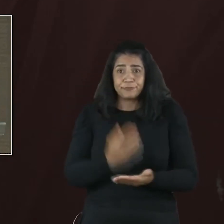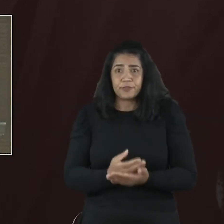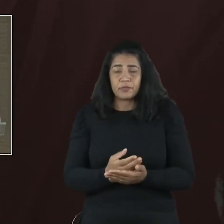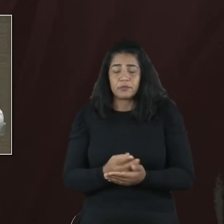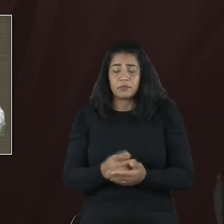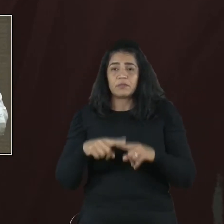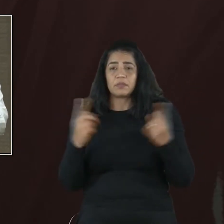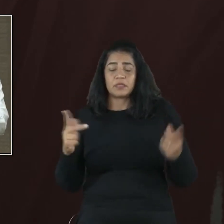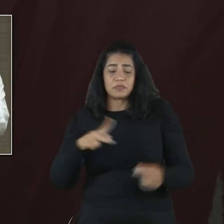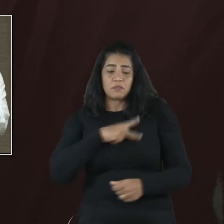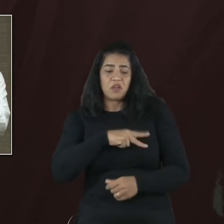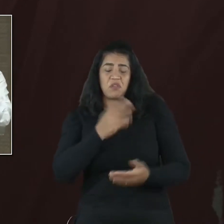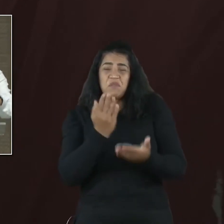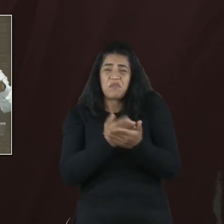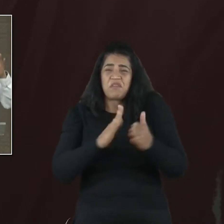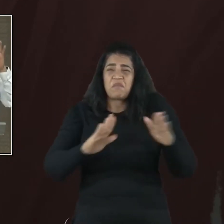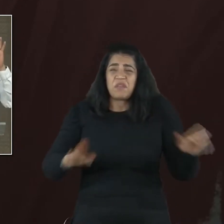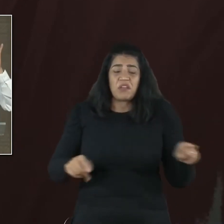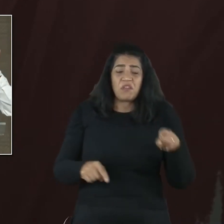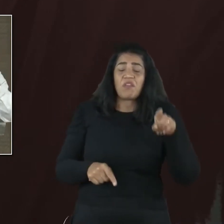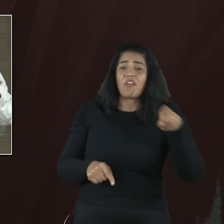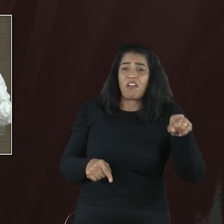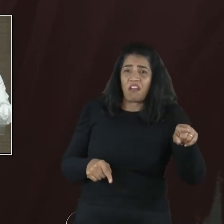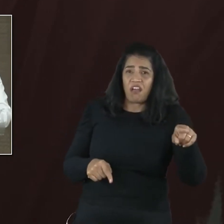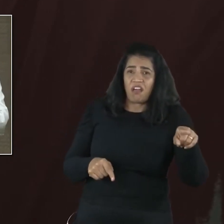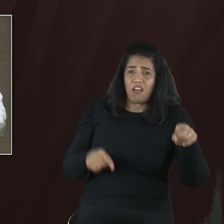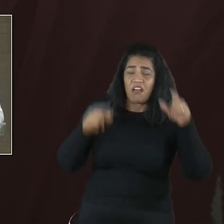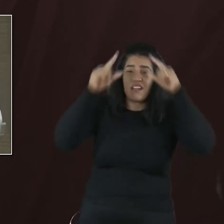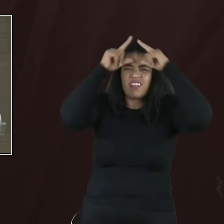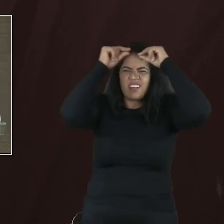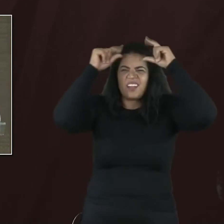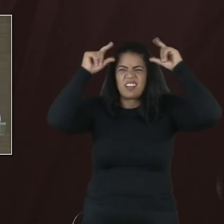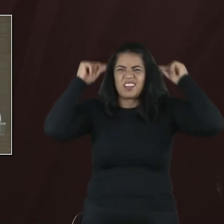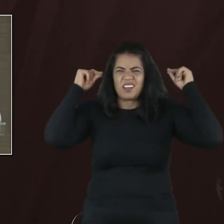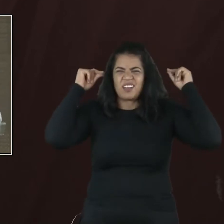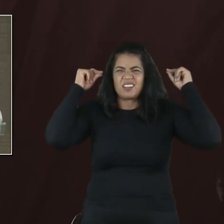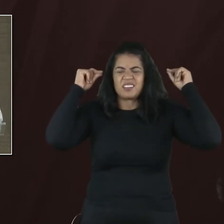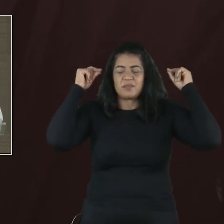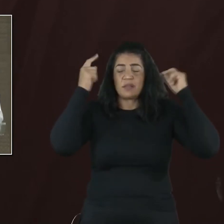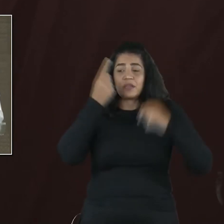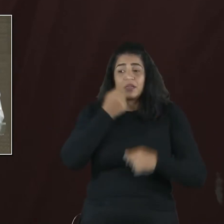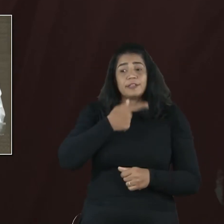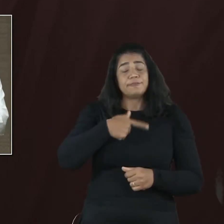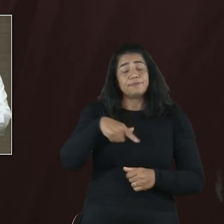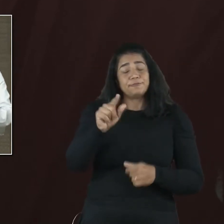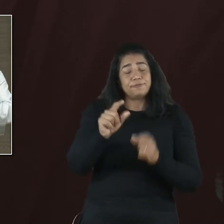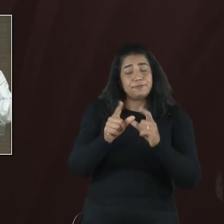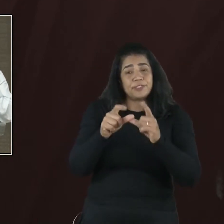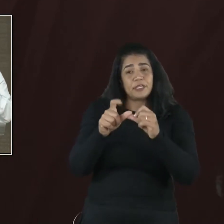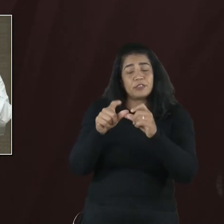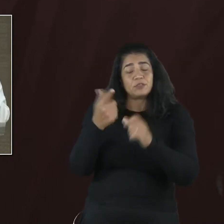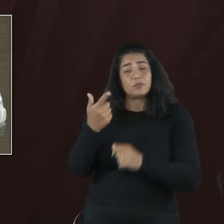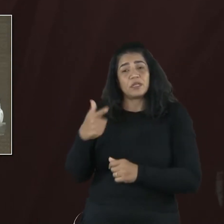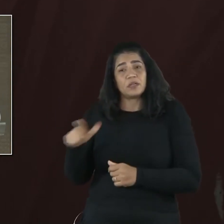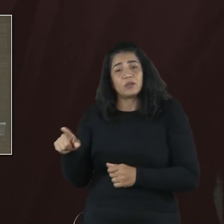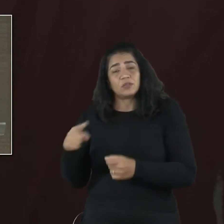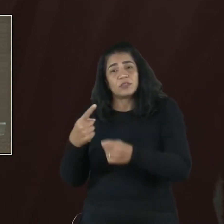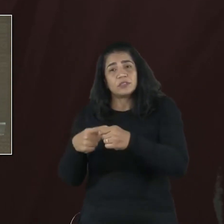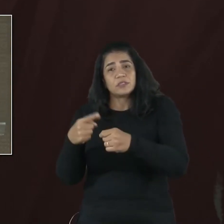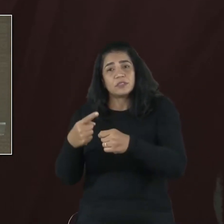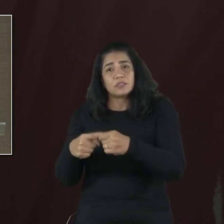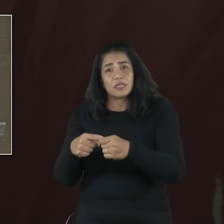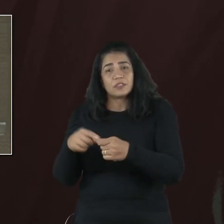Corinto. Em Corinto, veja o arranjo do Espírito Santo. Paulo estava